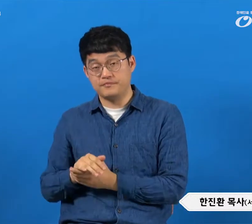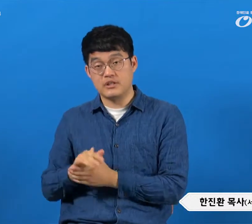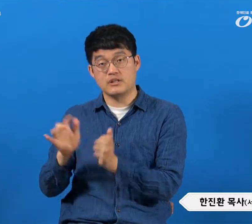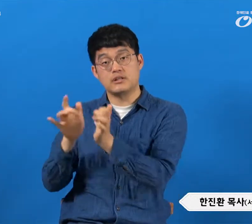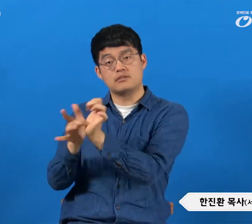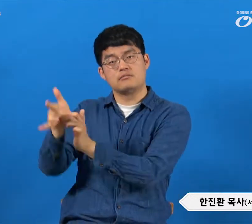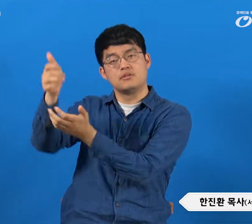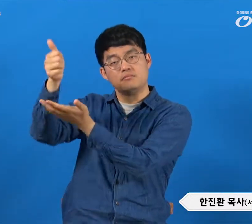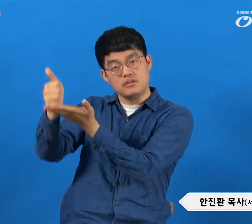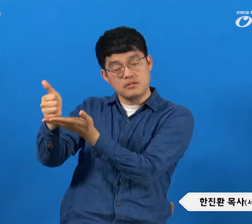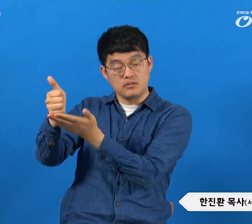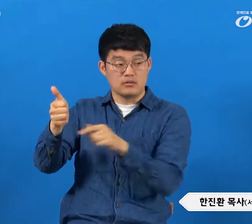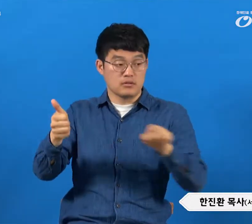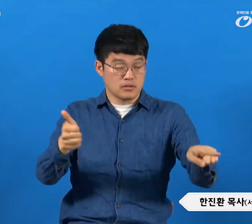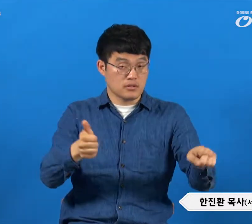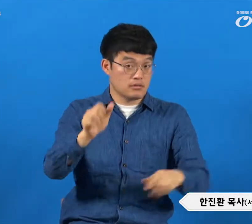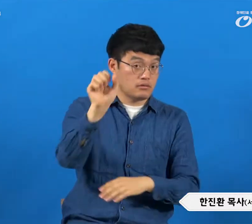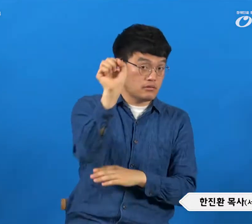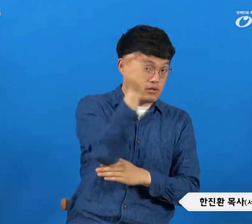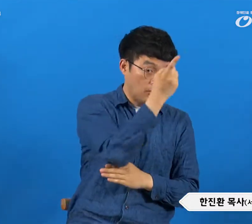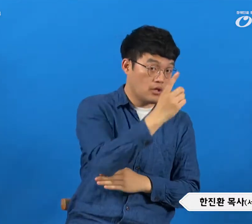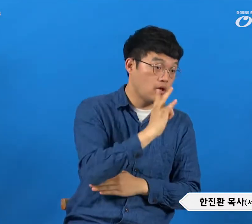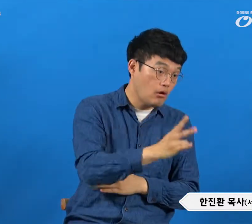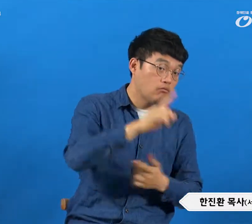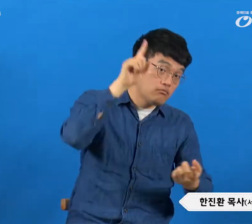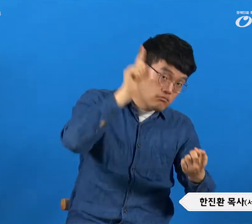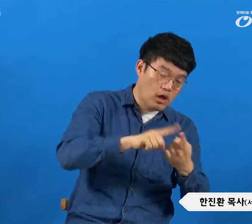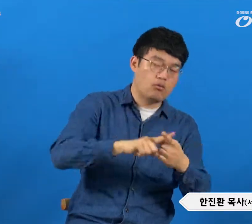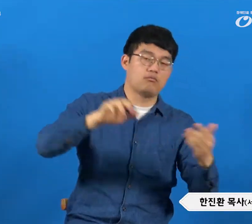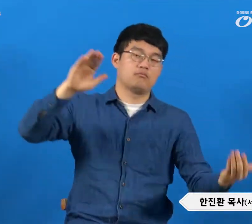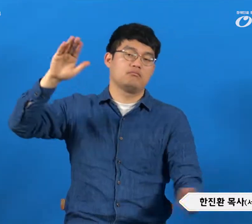후에 예수님에게 그것이 그대로 이루어졌습니다.